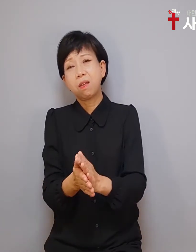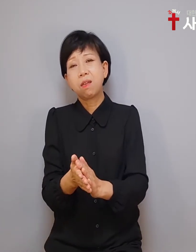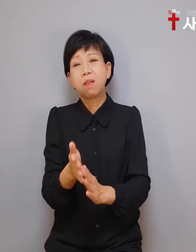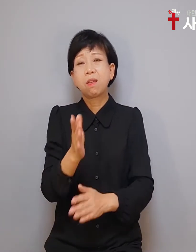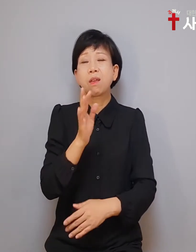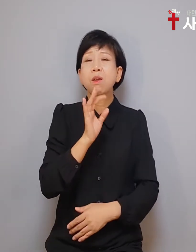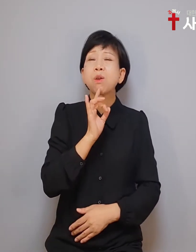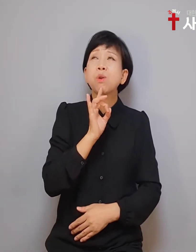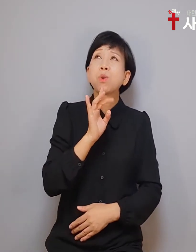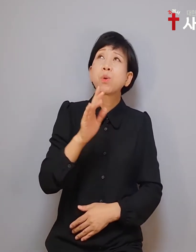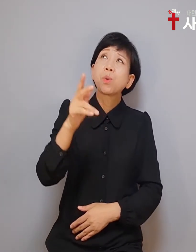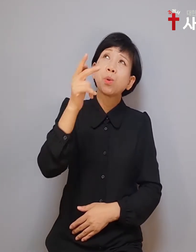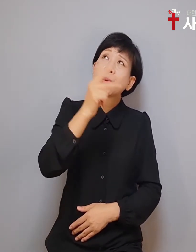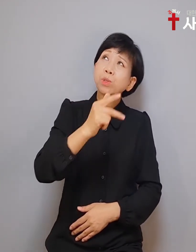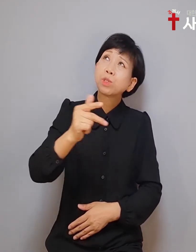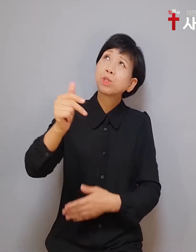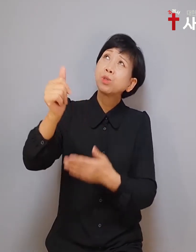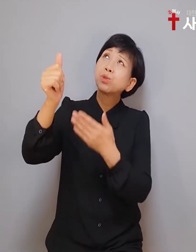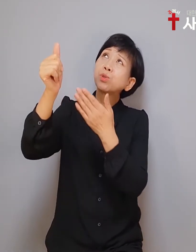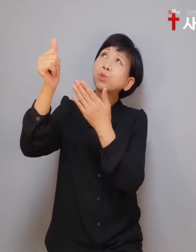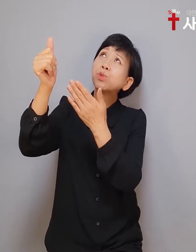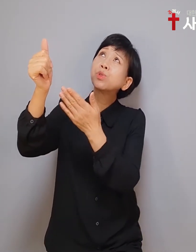없네 오직